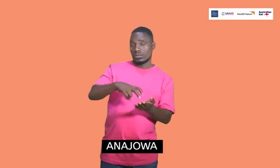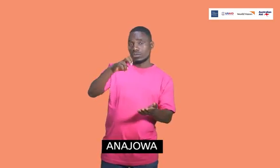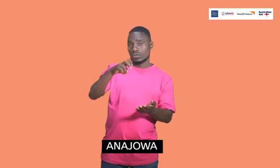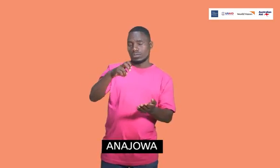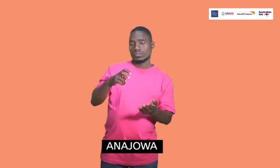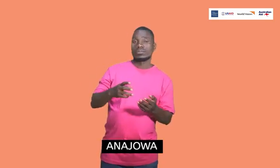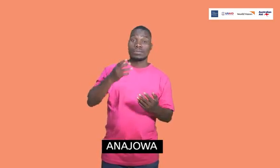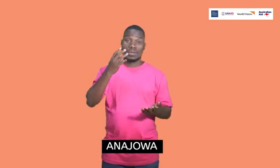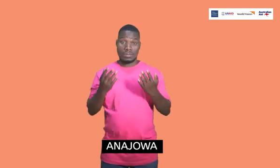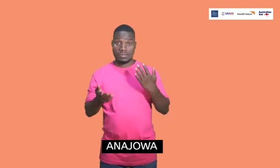Anajowa.